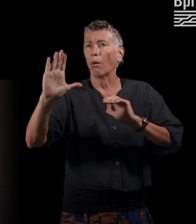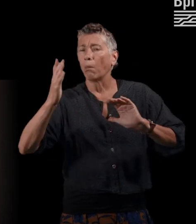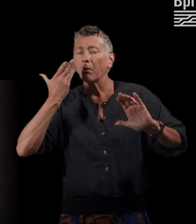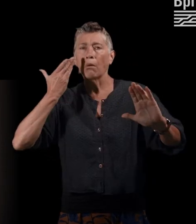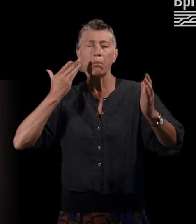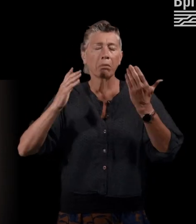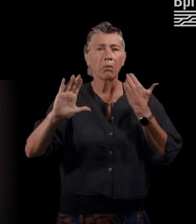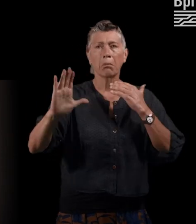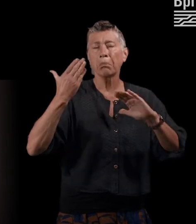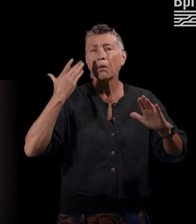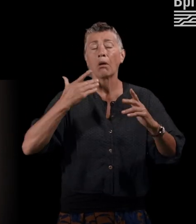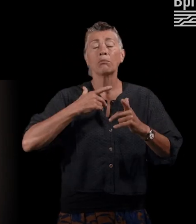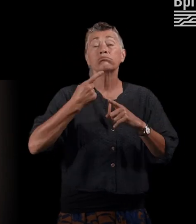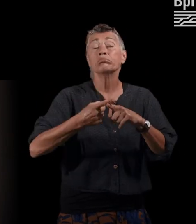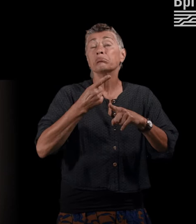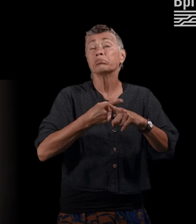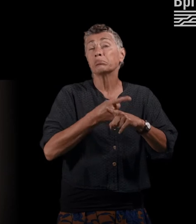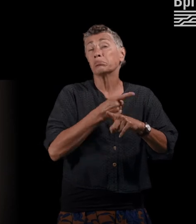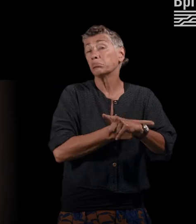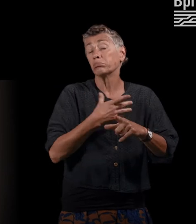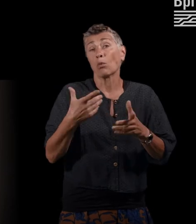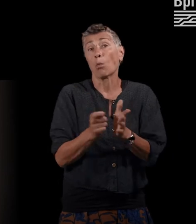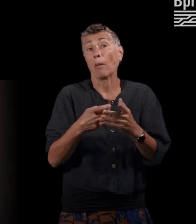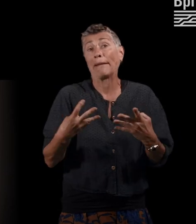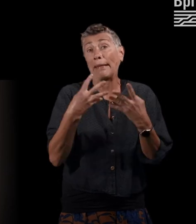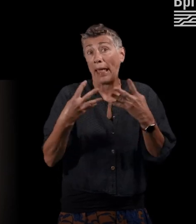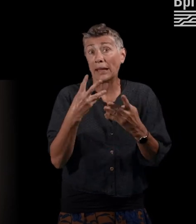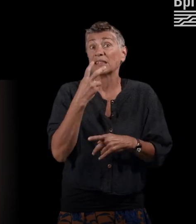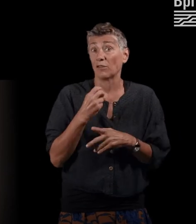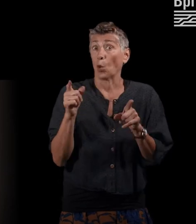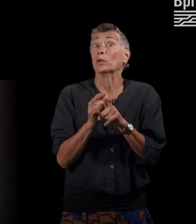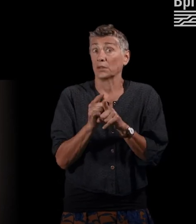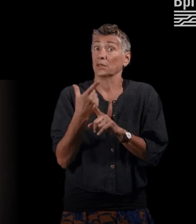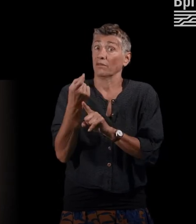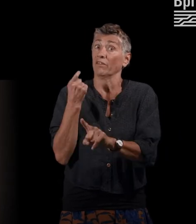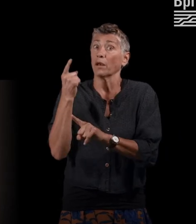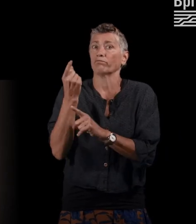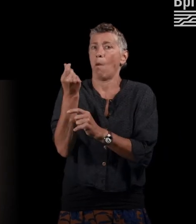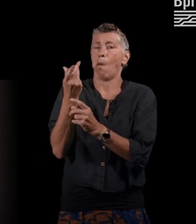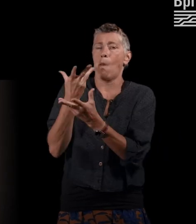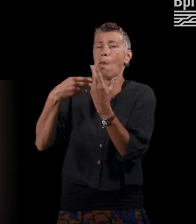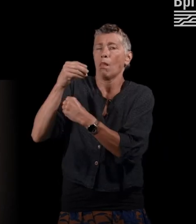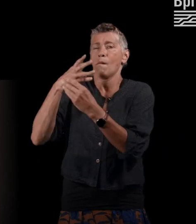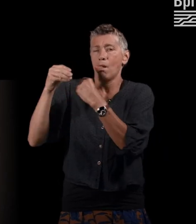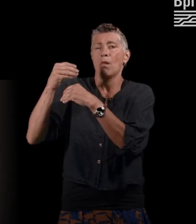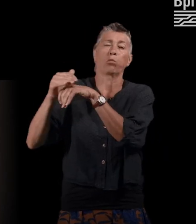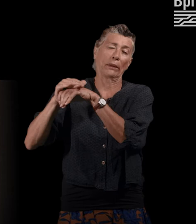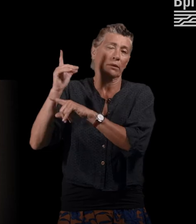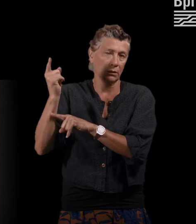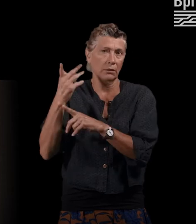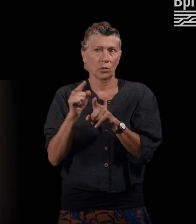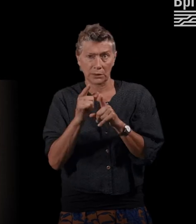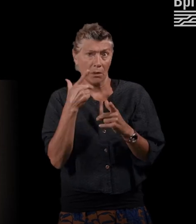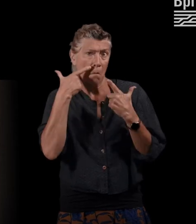ont été au fil des années liées et à la guerre civile, mais aussi à la corruption qu'on lit aussi dans cette